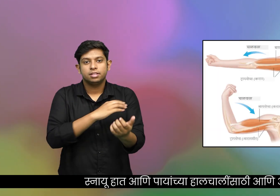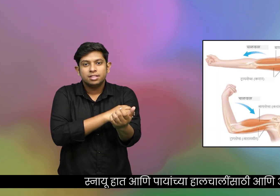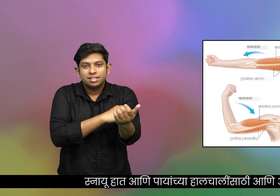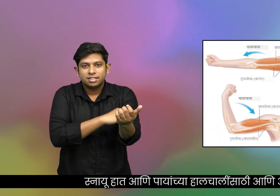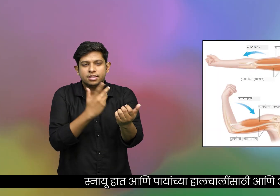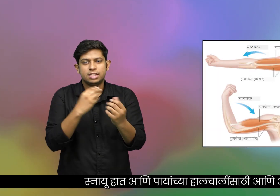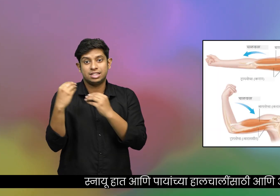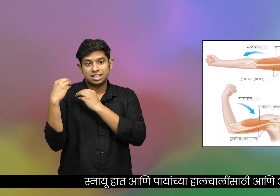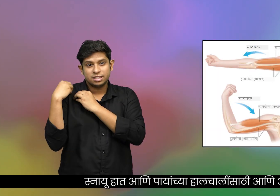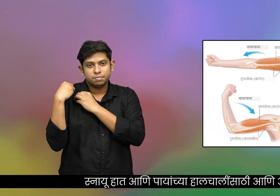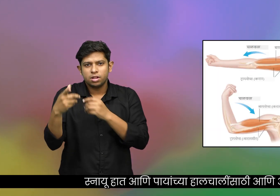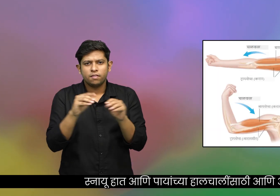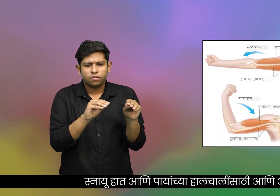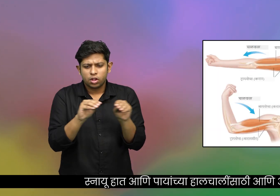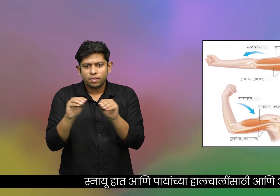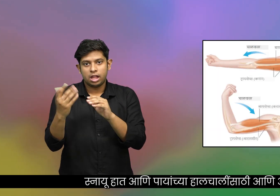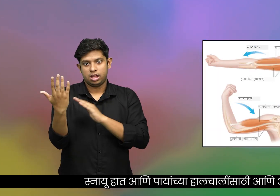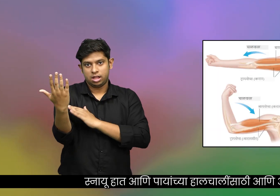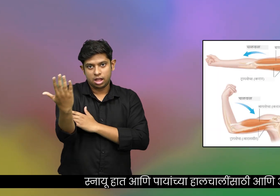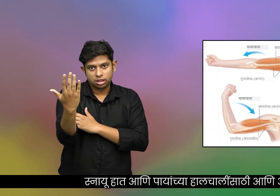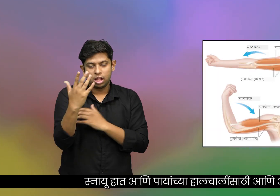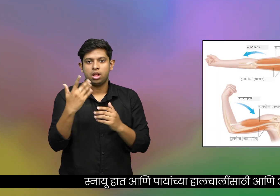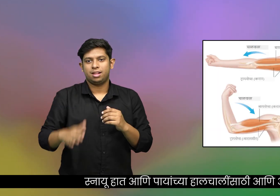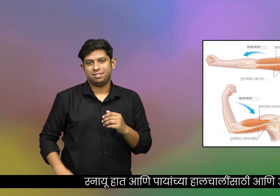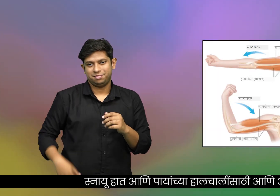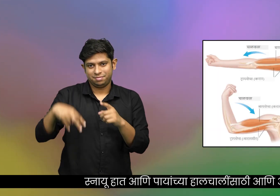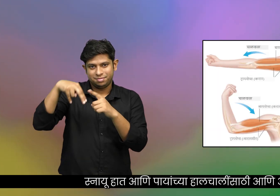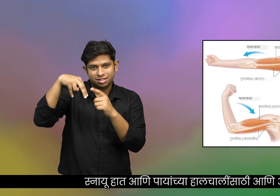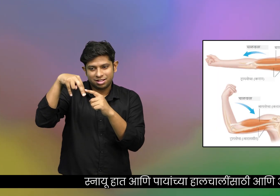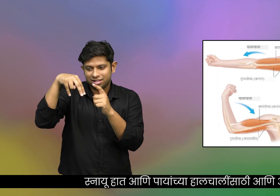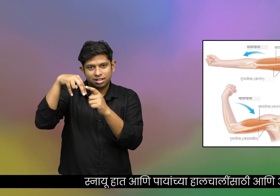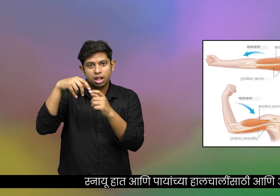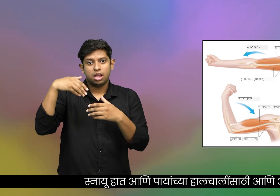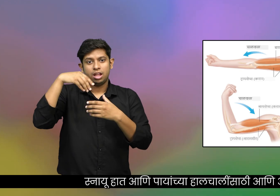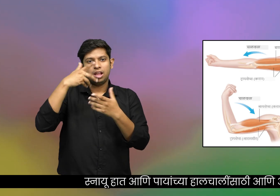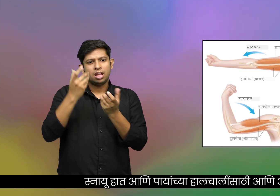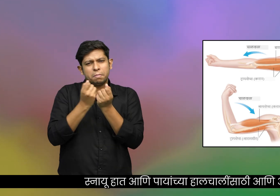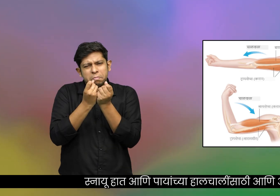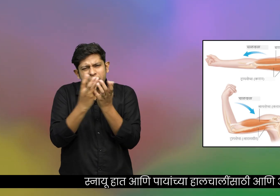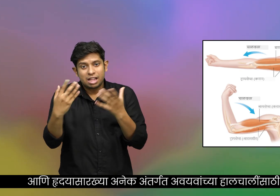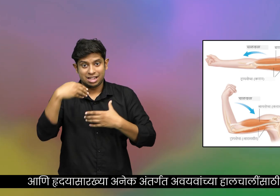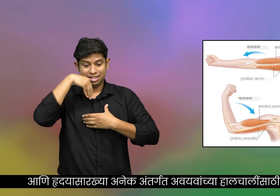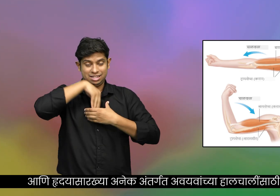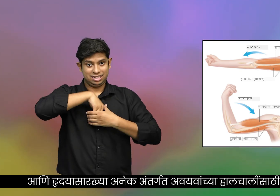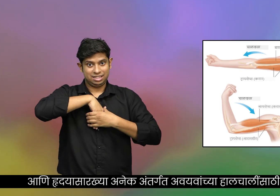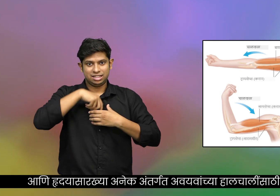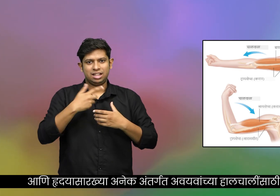पहिली. सप्तायू हात आणि पायांच्या हालचालीसाठी आणि आतडे आणि हृदयासारख्या